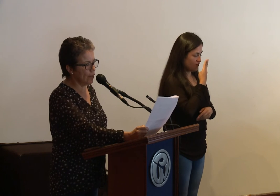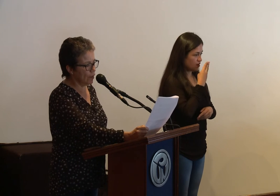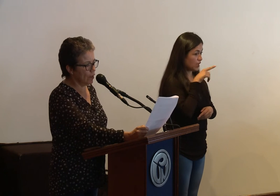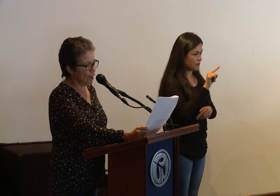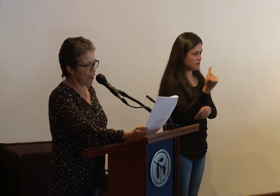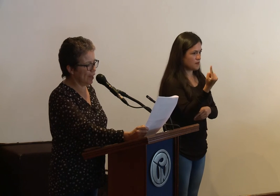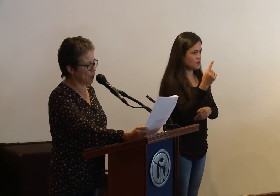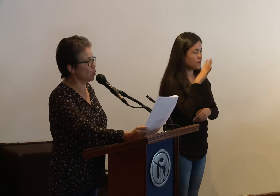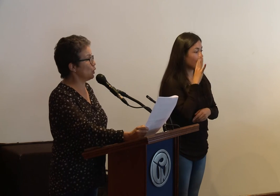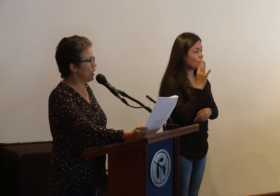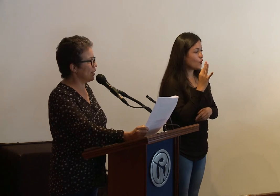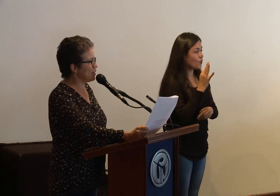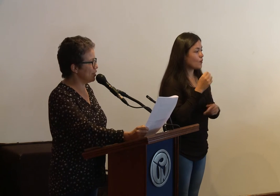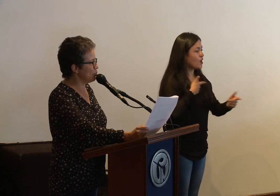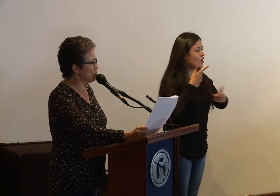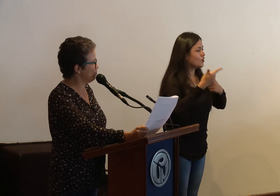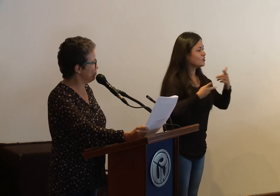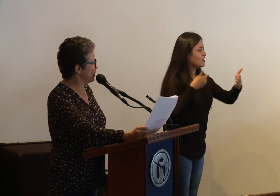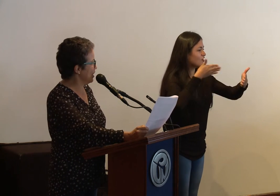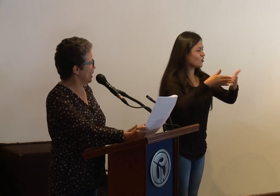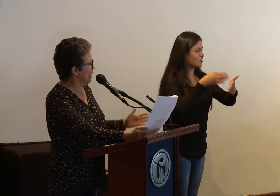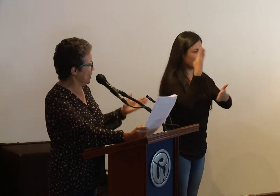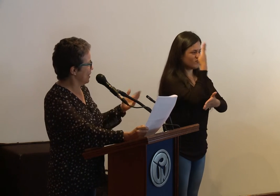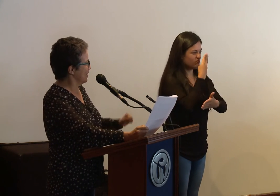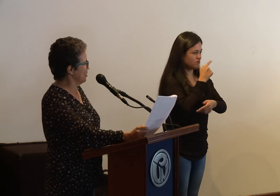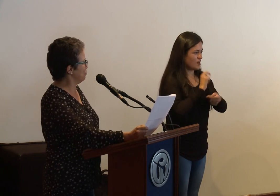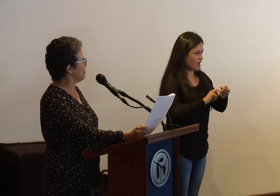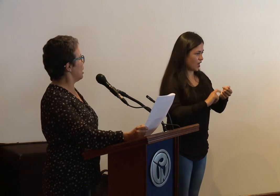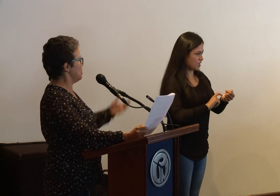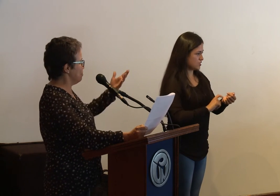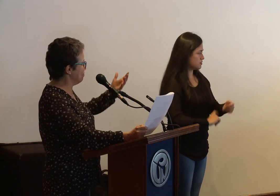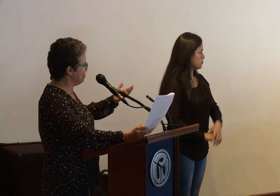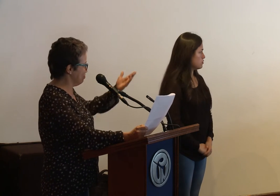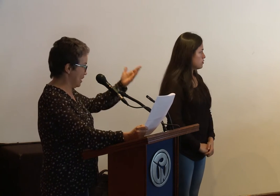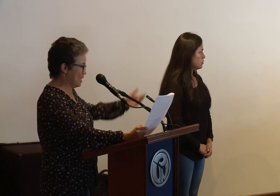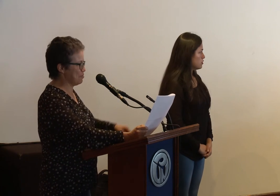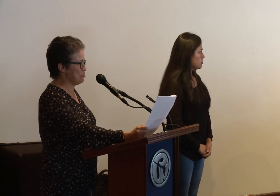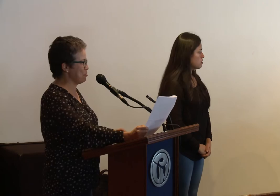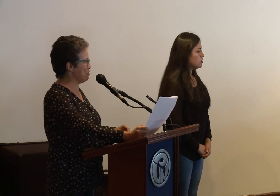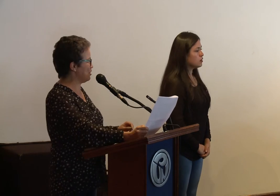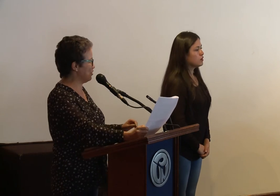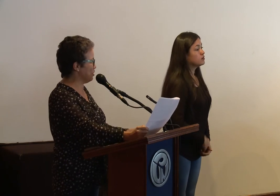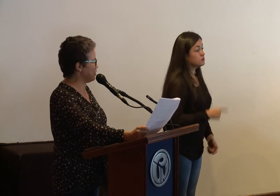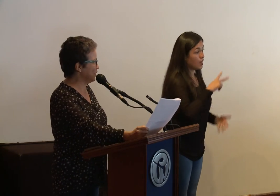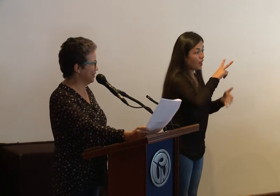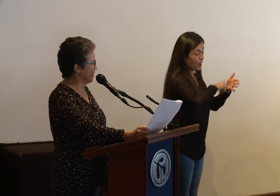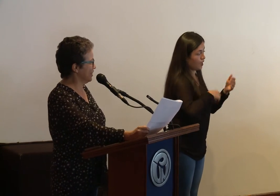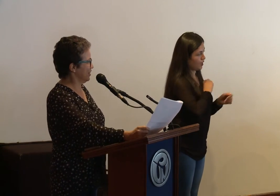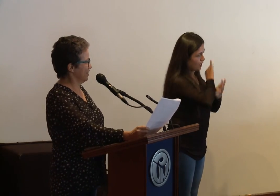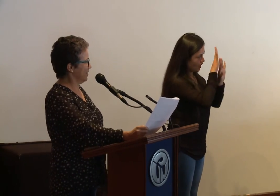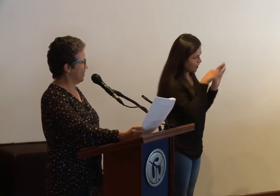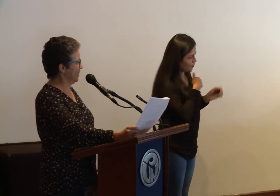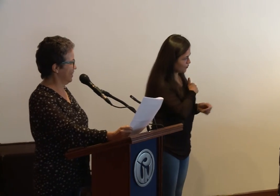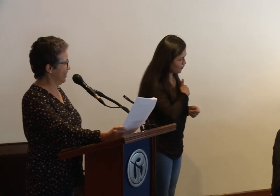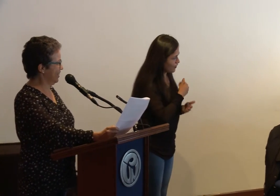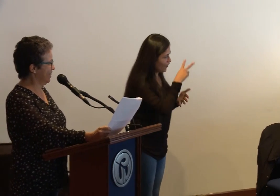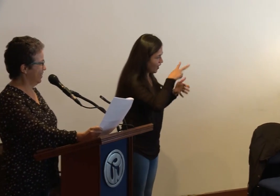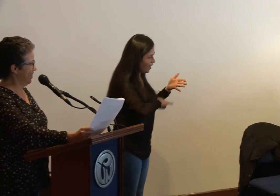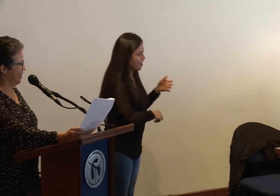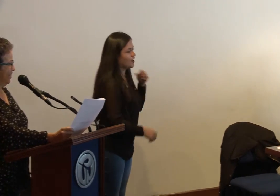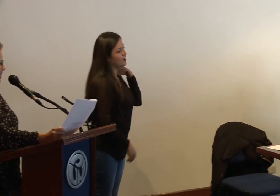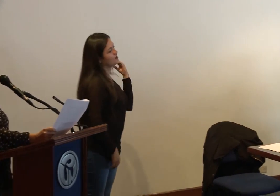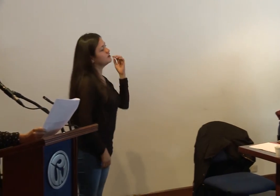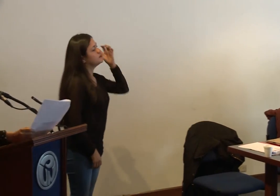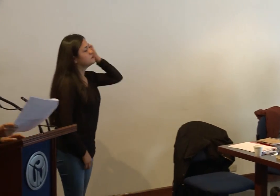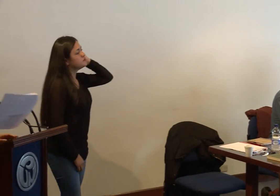luchas contra el racismo. ¿Quieres que lo lea ya? Claro, por supuesto. Claro. Bueno, eso me dice que nos